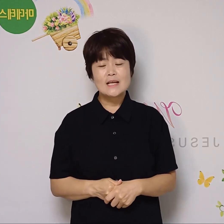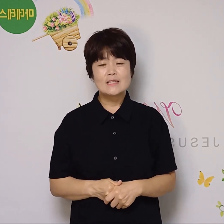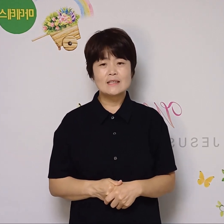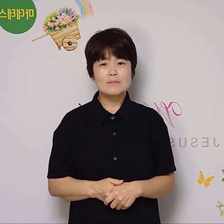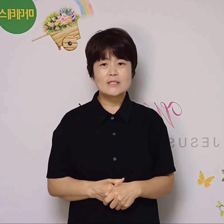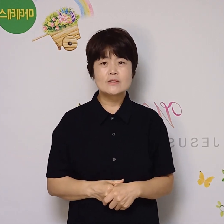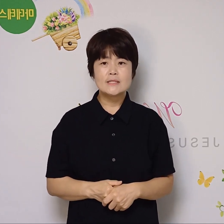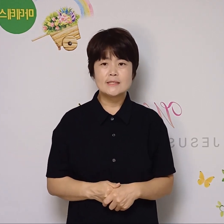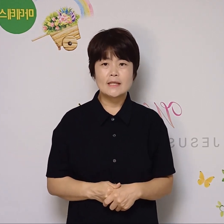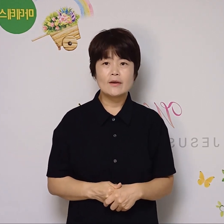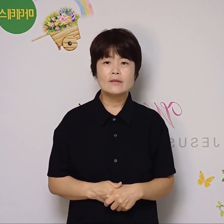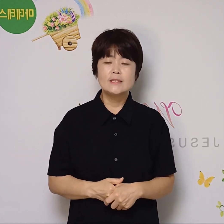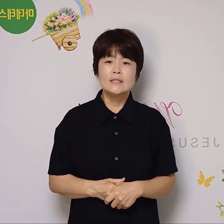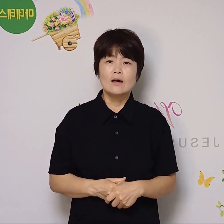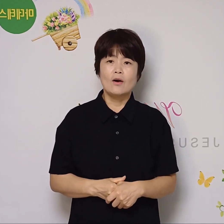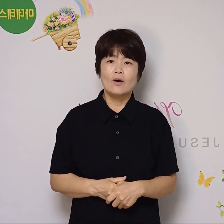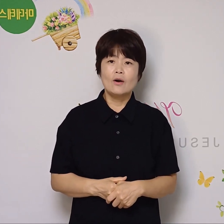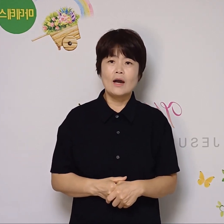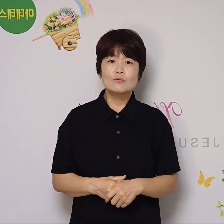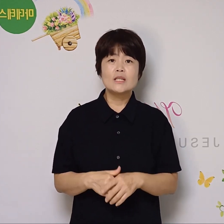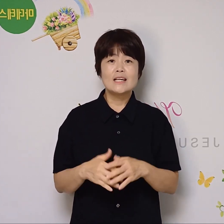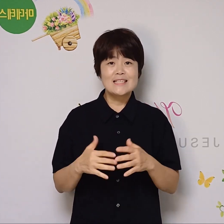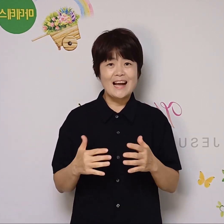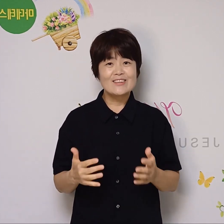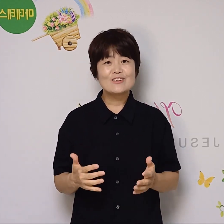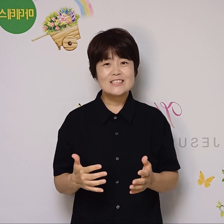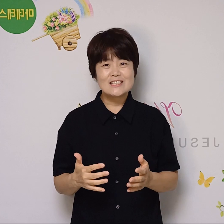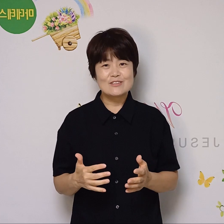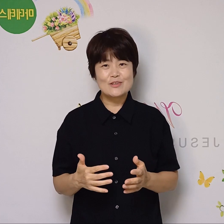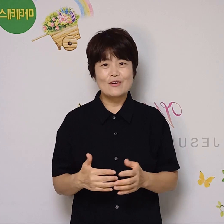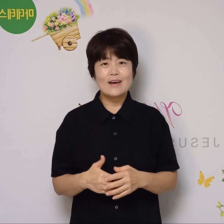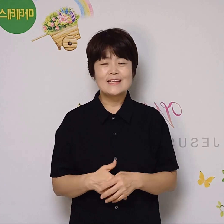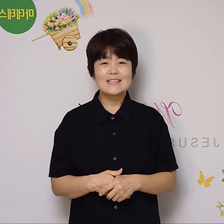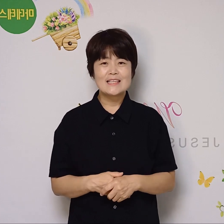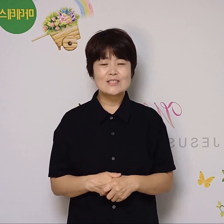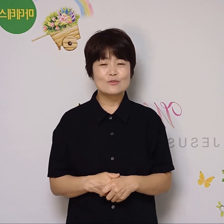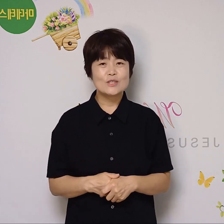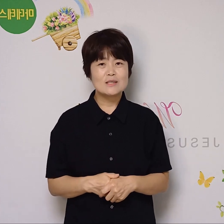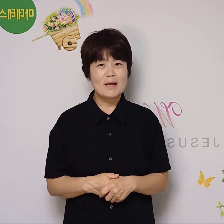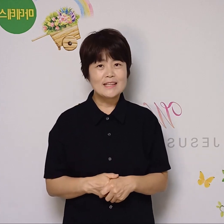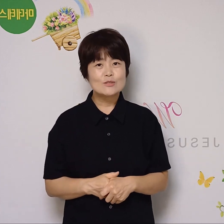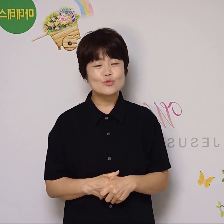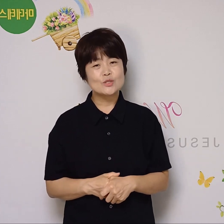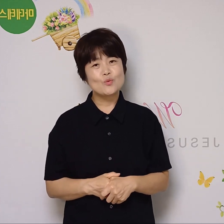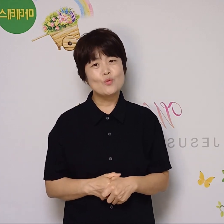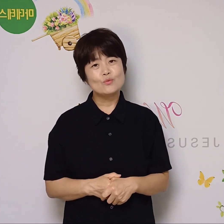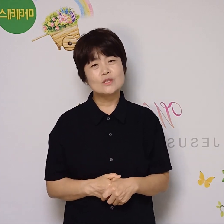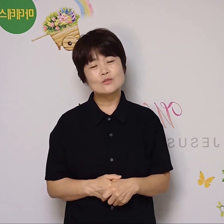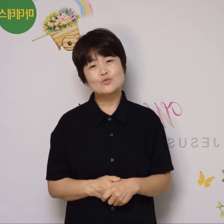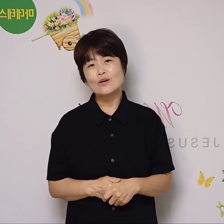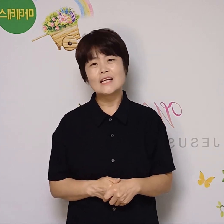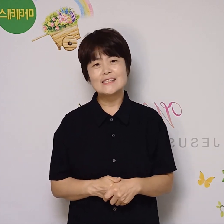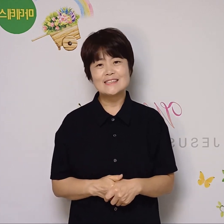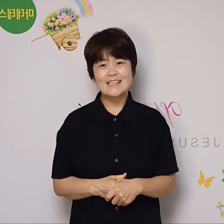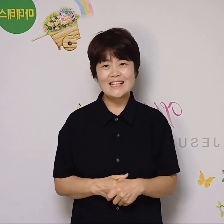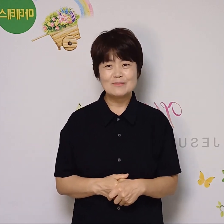찬양이 맞춰지는데요. 우리가 자격이 있어서 하나님께서 우리를 만나주시고 우리를 구원하시는 게